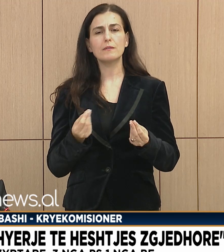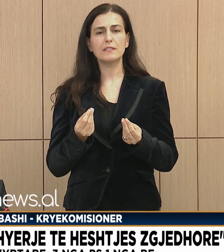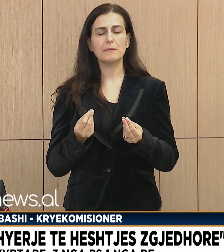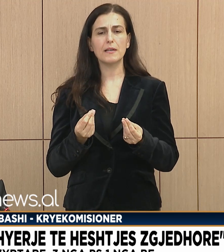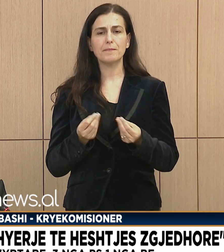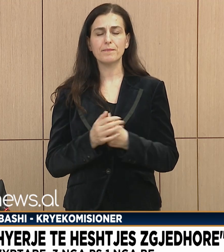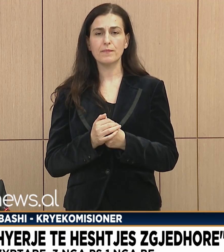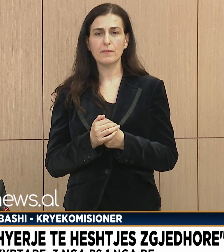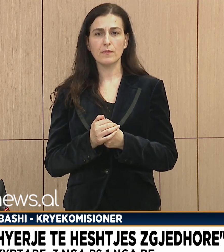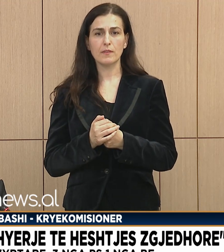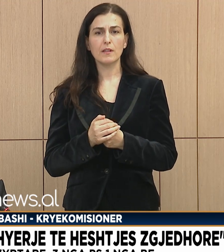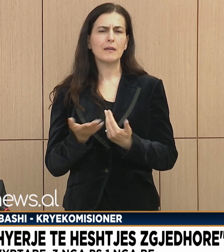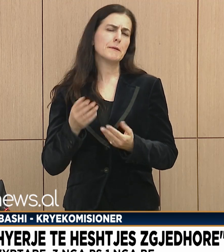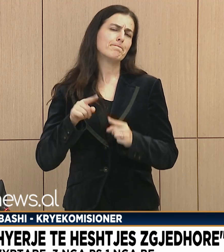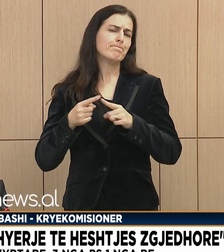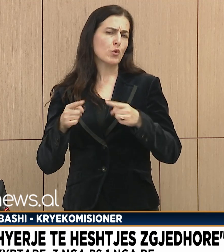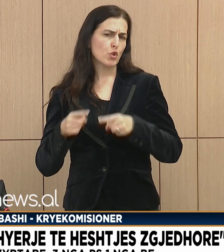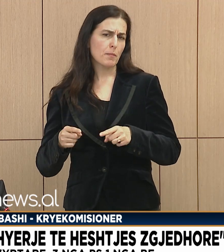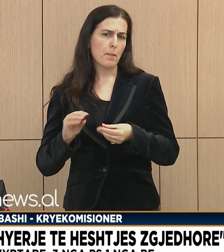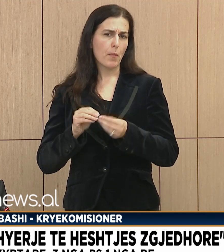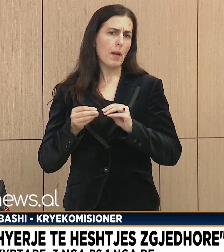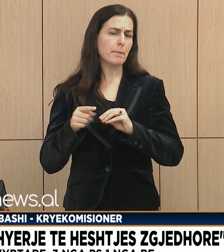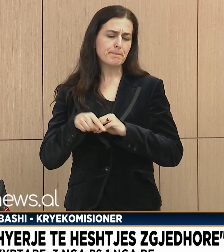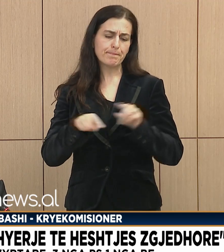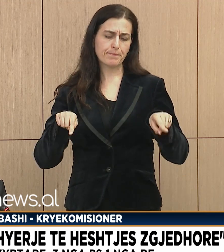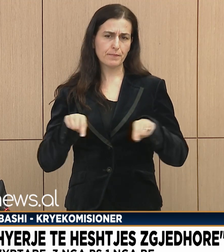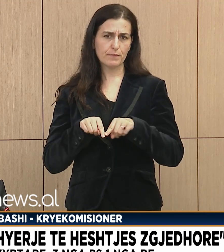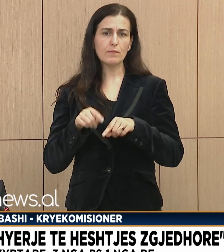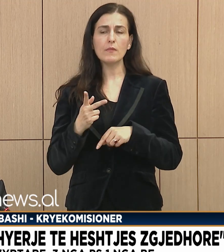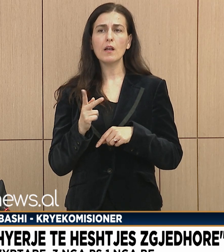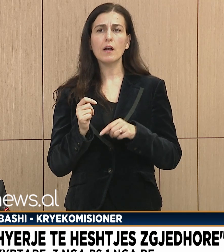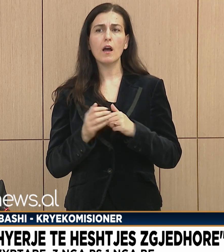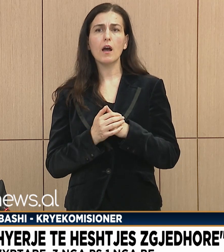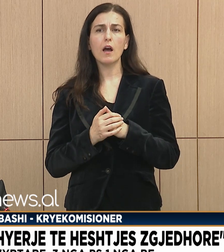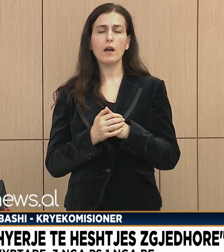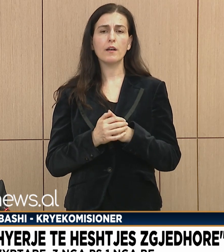arsye objektive. Janë